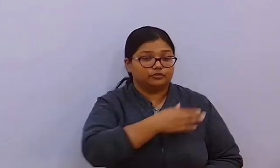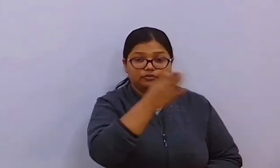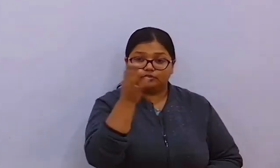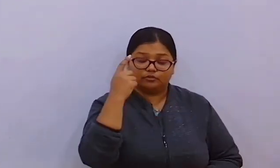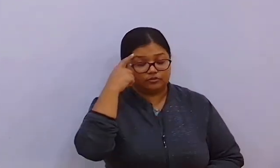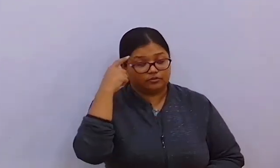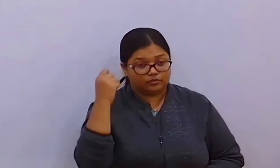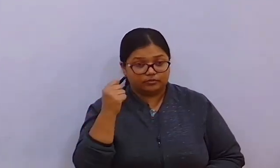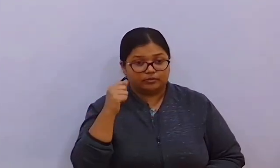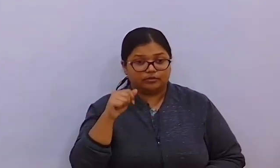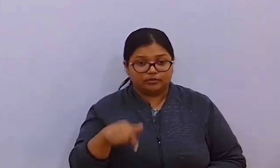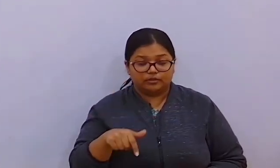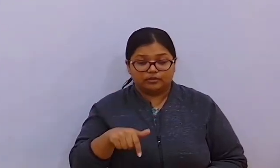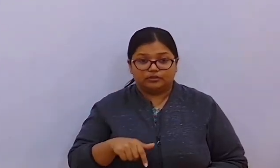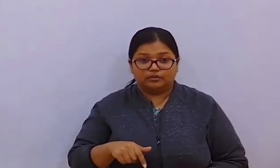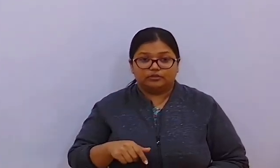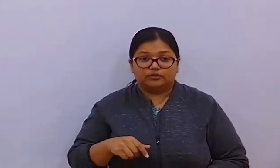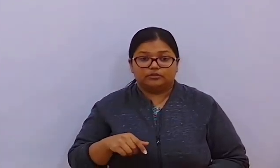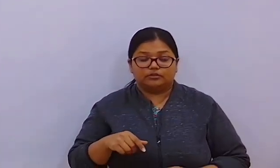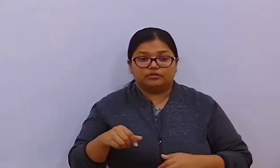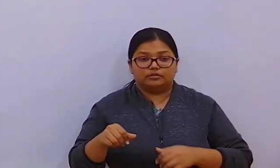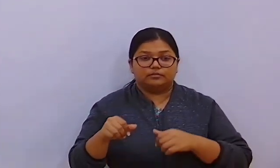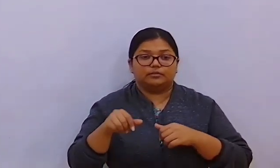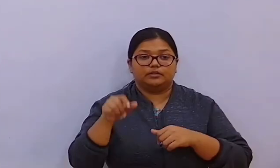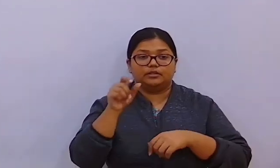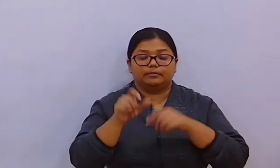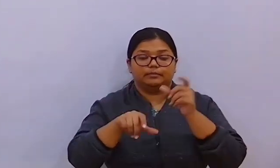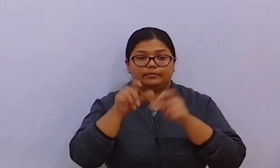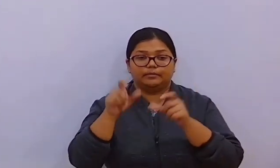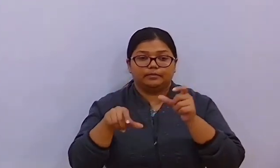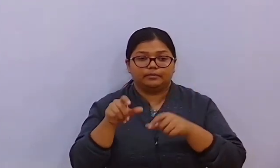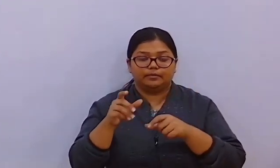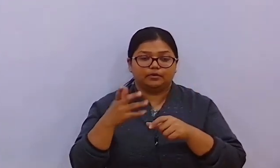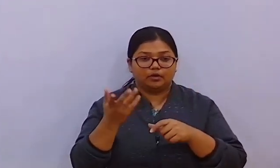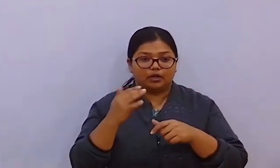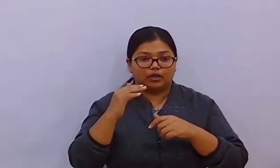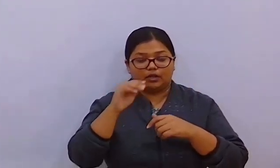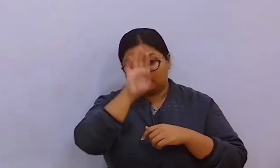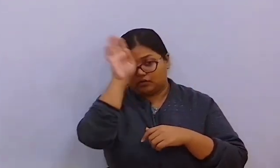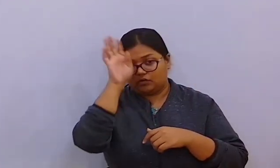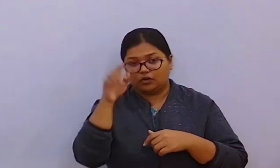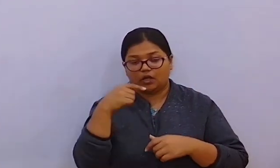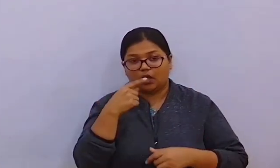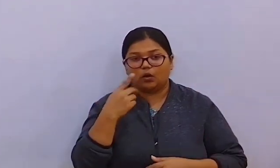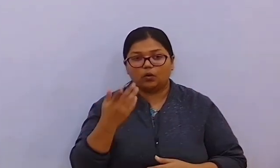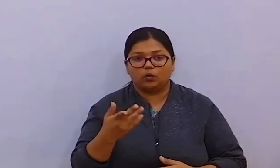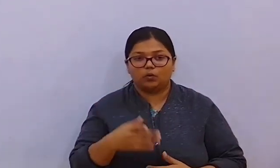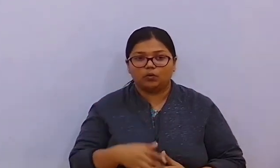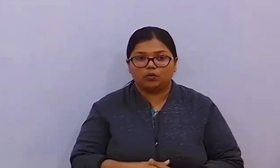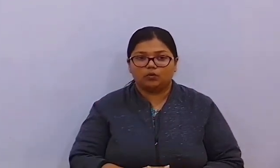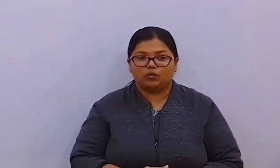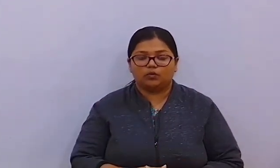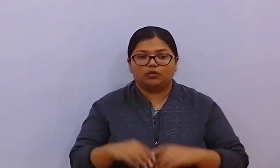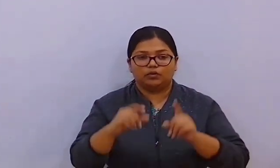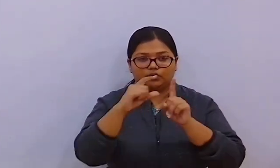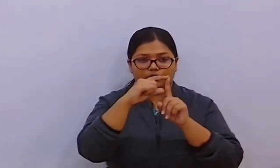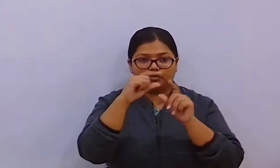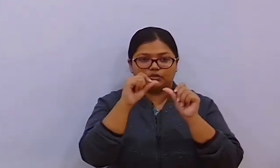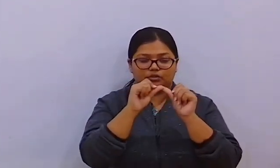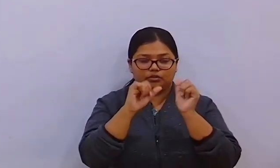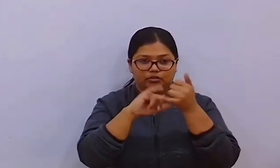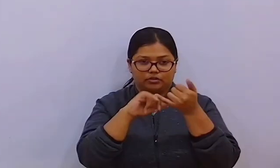है, तो उनमें है दशरथ, संप्रति, शैलीसुत, दशरथ,